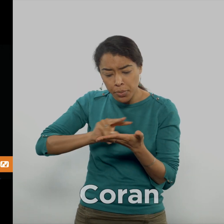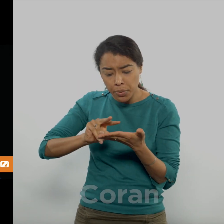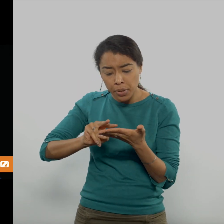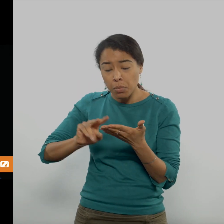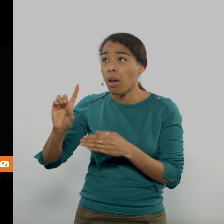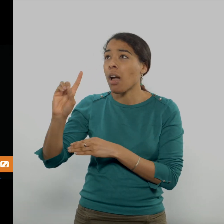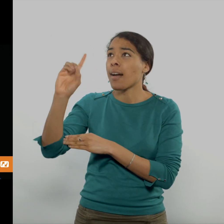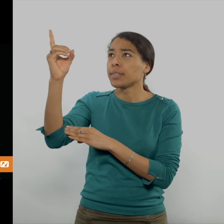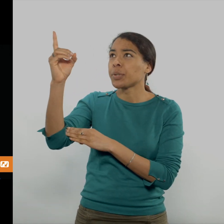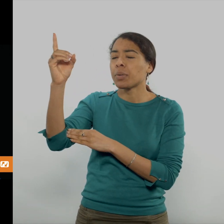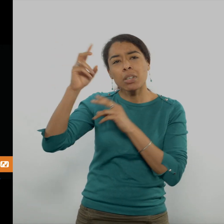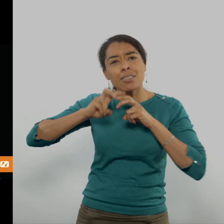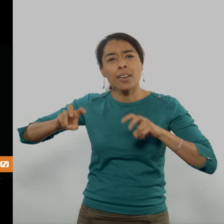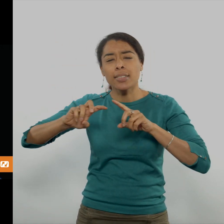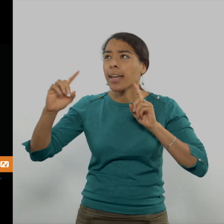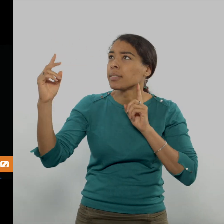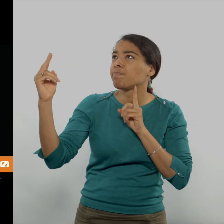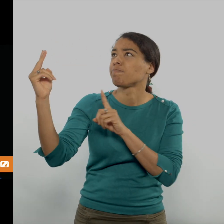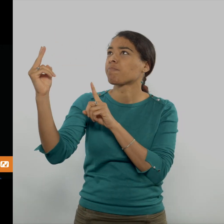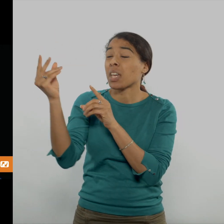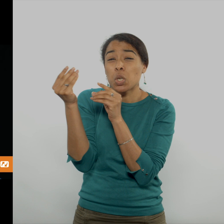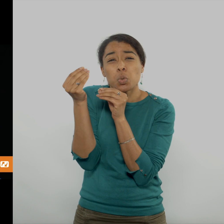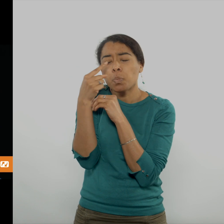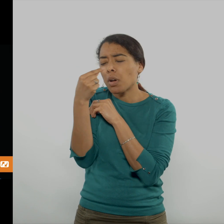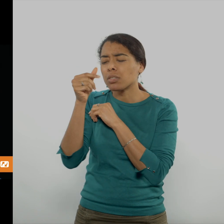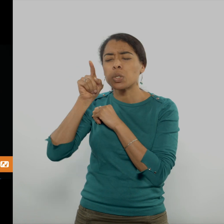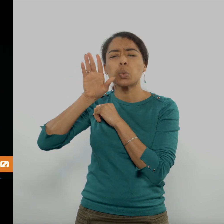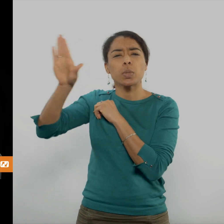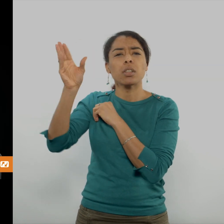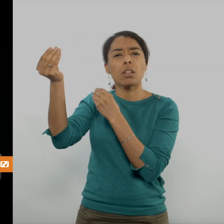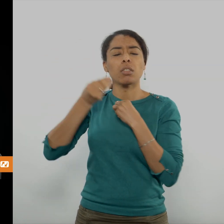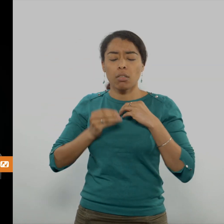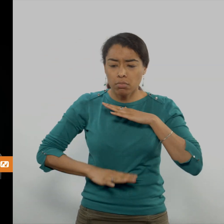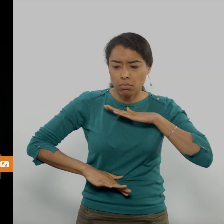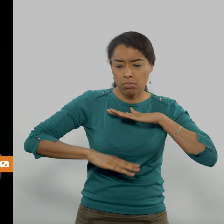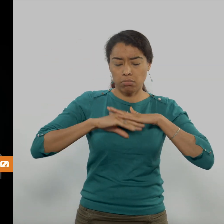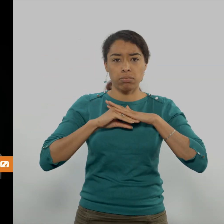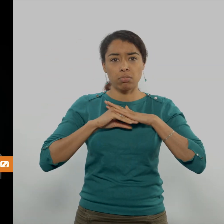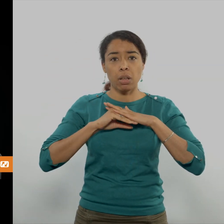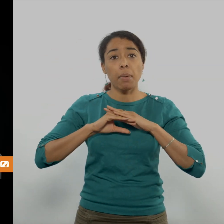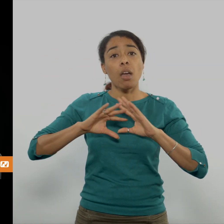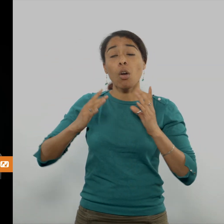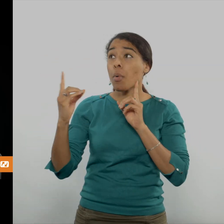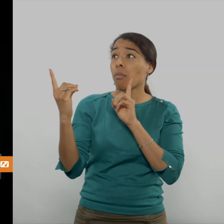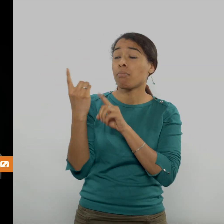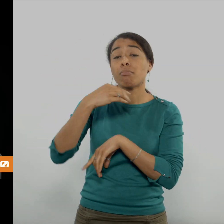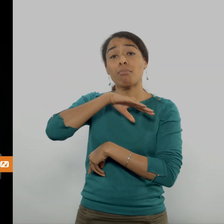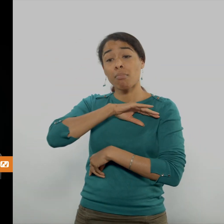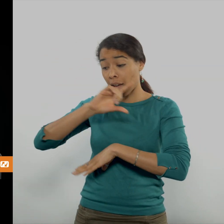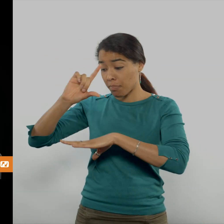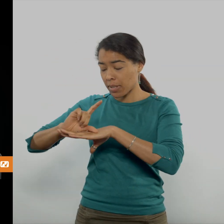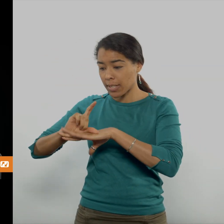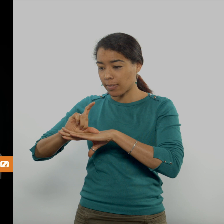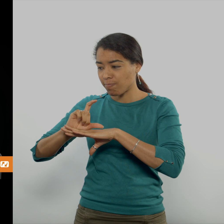que rien ne pouvait combler autre chose si ce n'est Dieu. J'avais en fait rencontré Dieu à travers